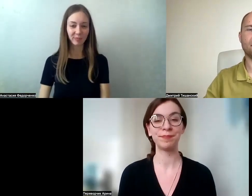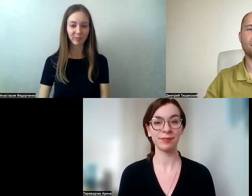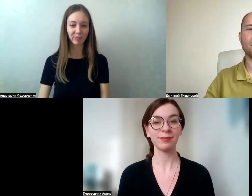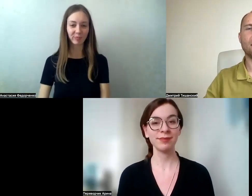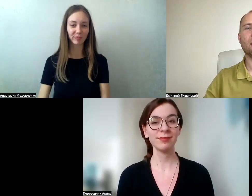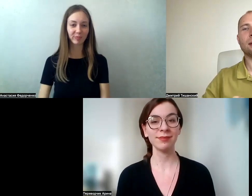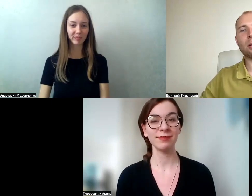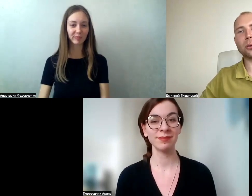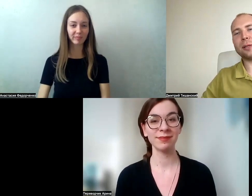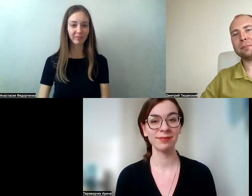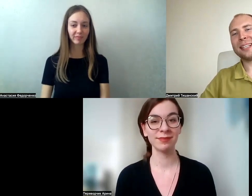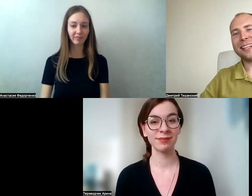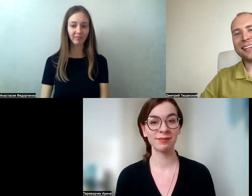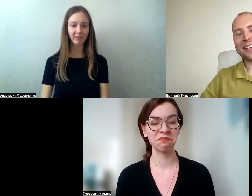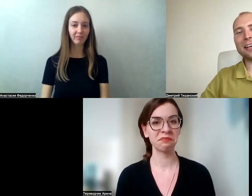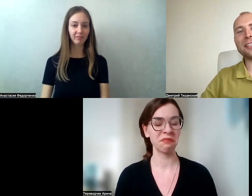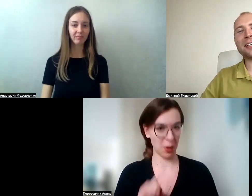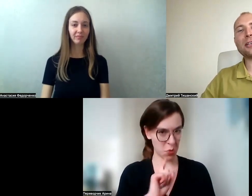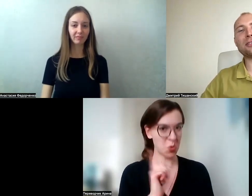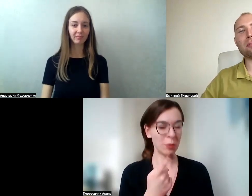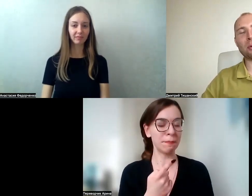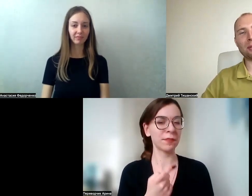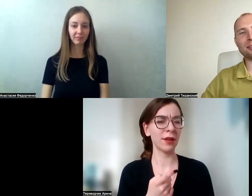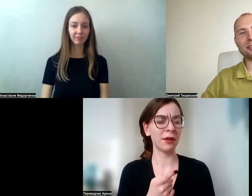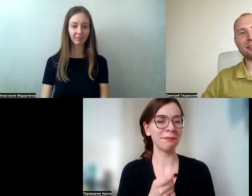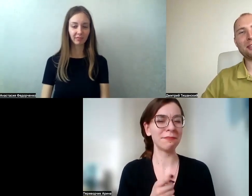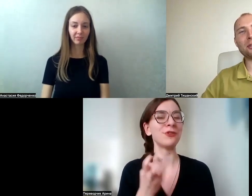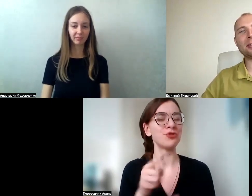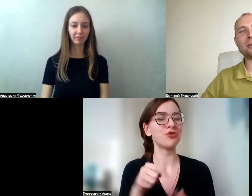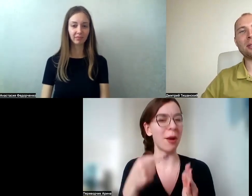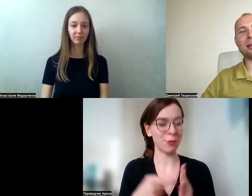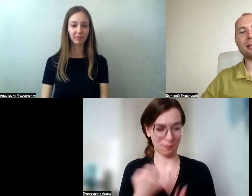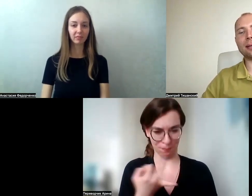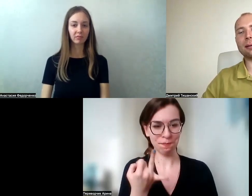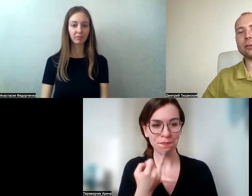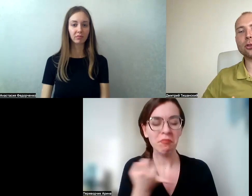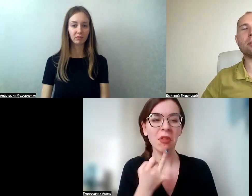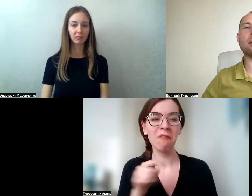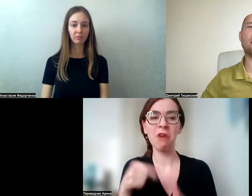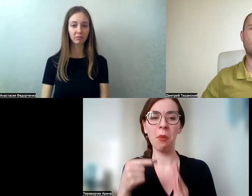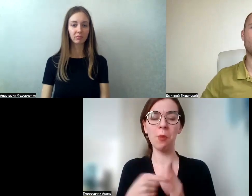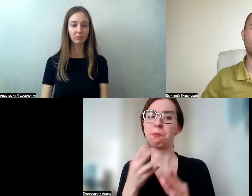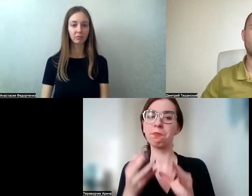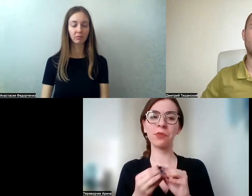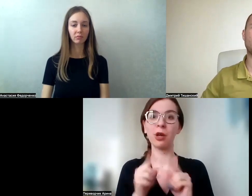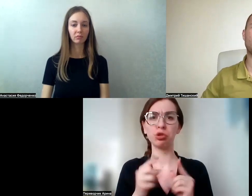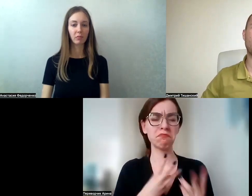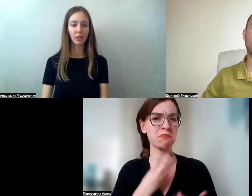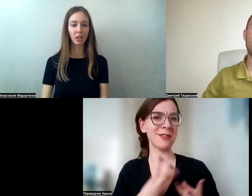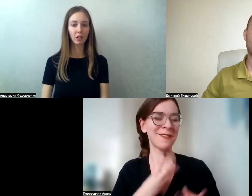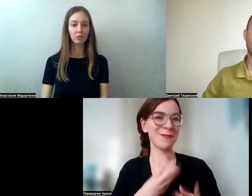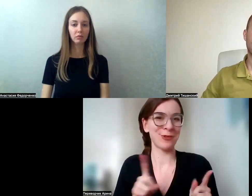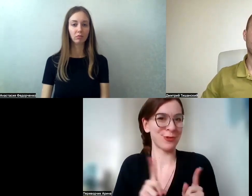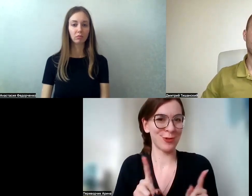направлении. Круто. Тогда вытекающий вопрос еще отсюда. Что тебя мотивирует? Потому что,